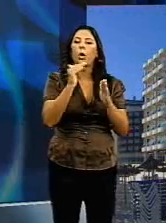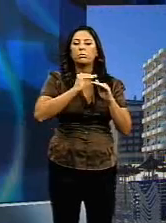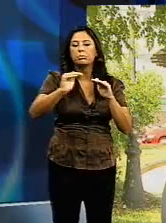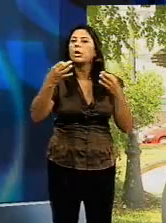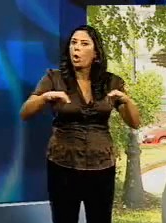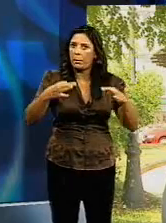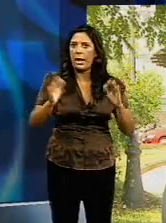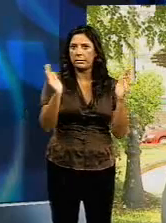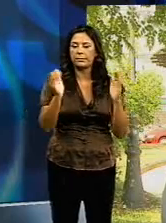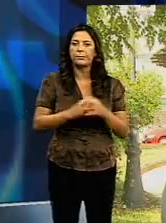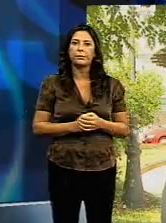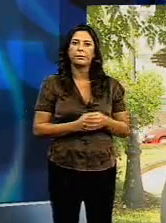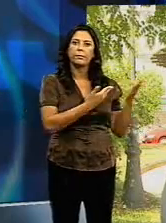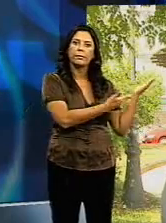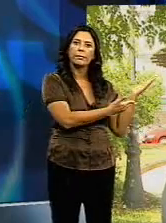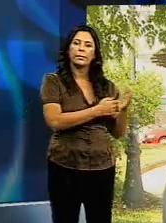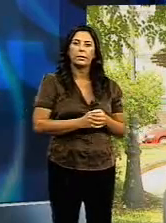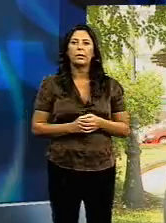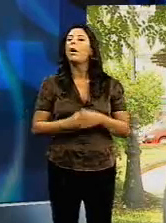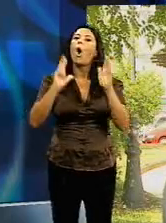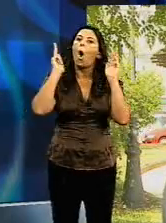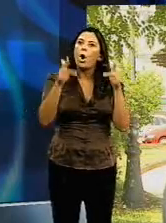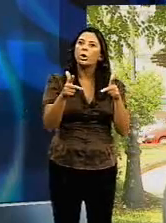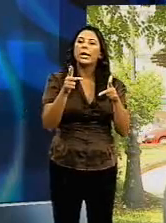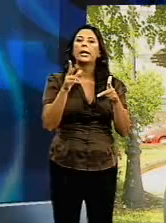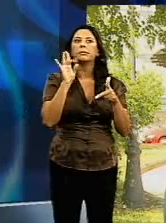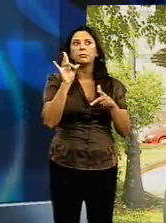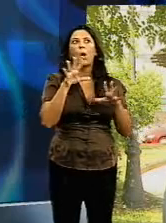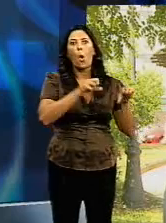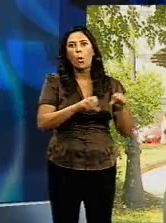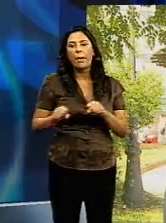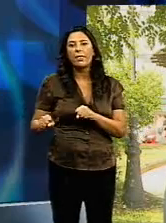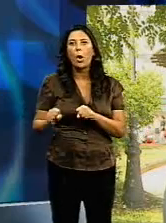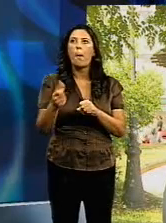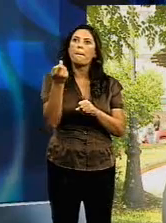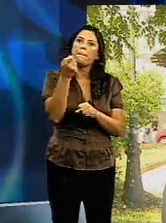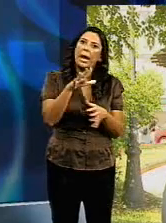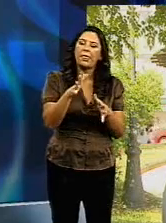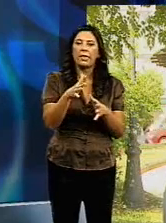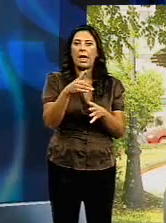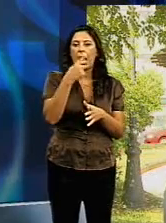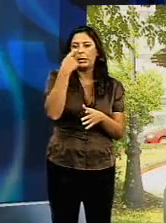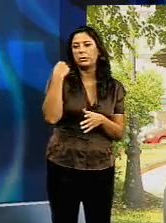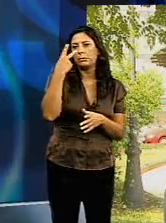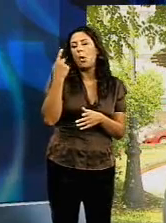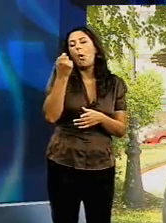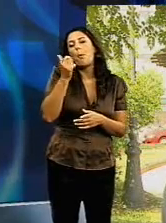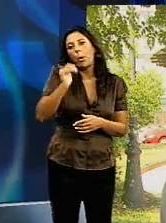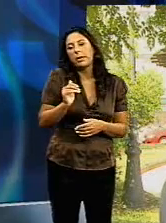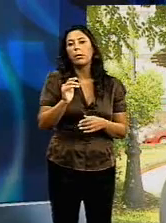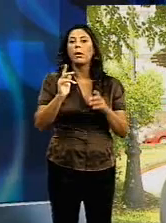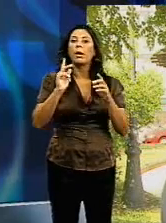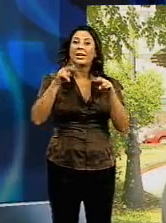establecido. Que los hoteles pues sí están teniendo una ocupación pues parecida a la de los años anteriores, quizá algo menos. La hostelería